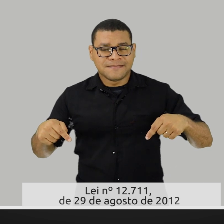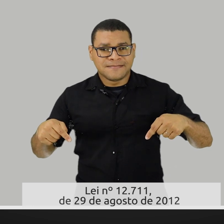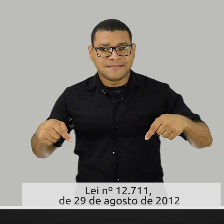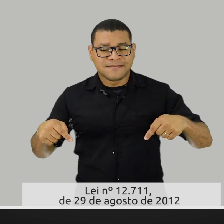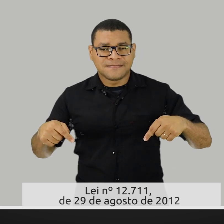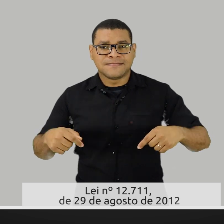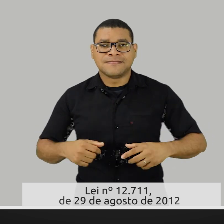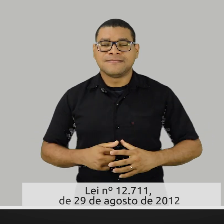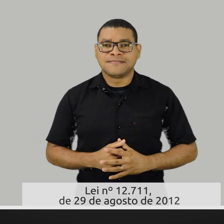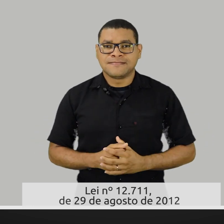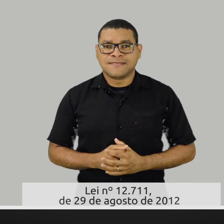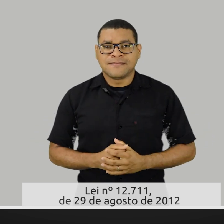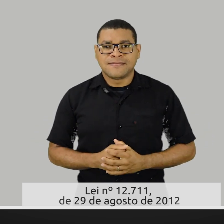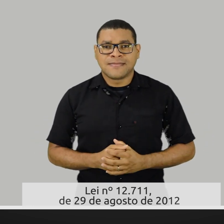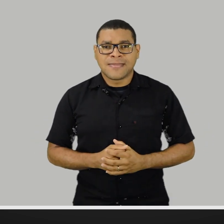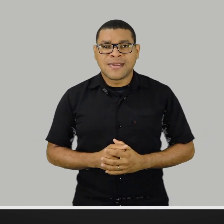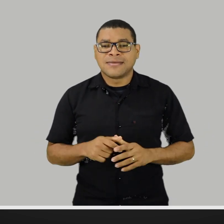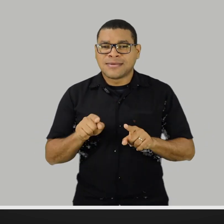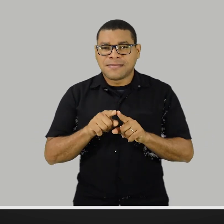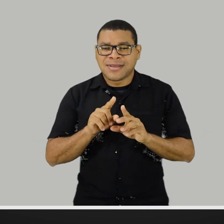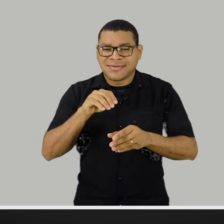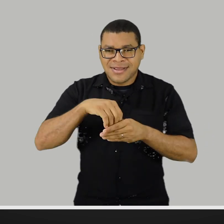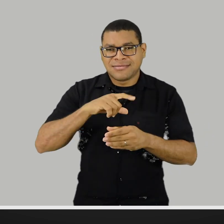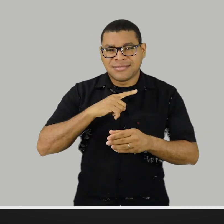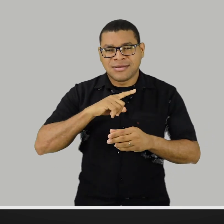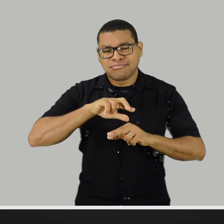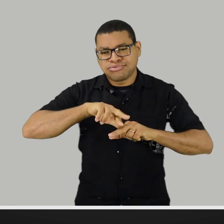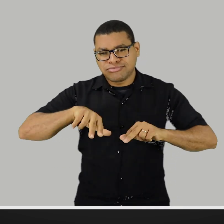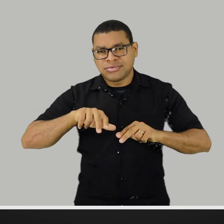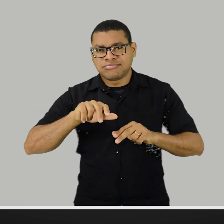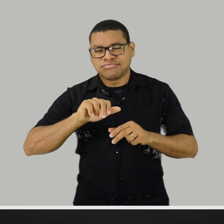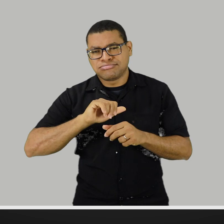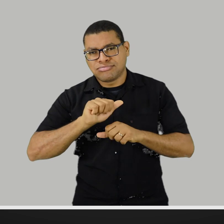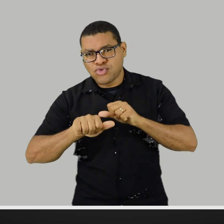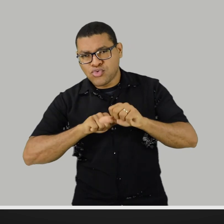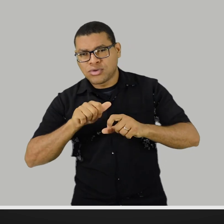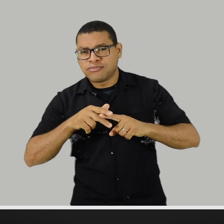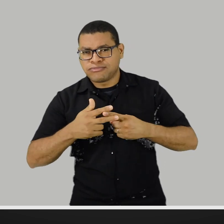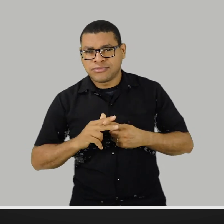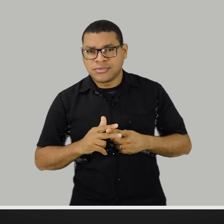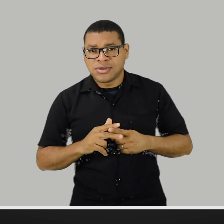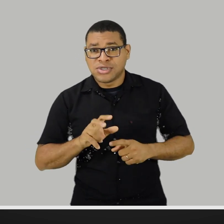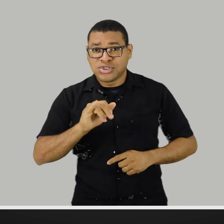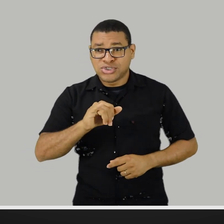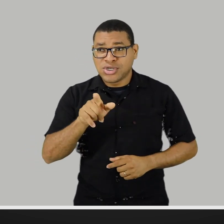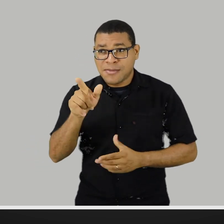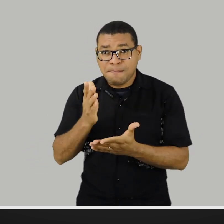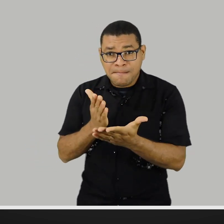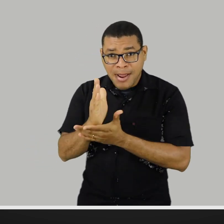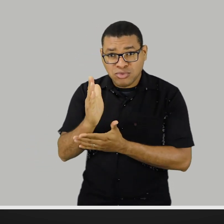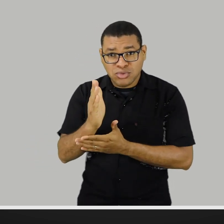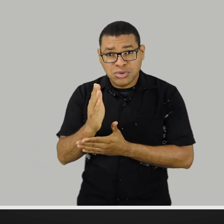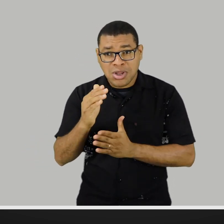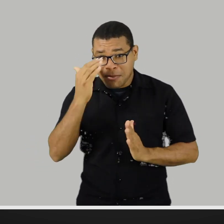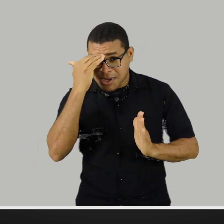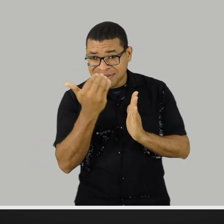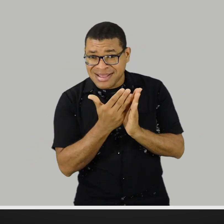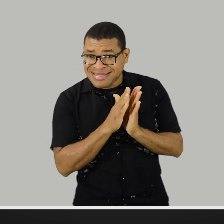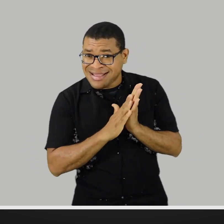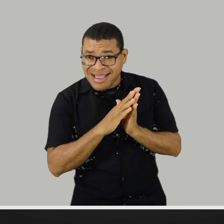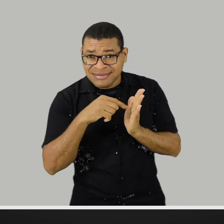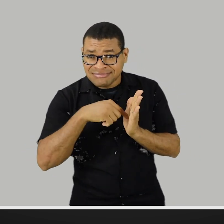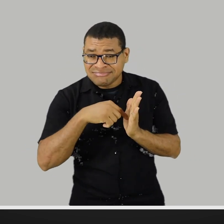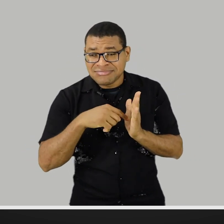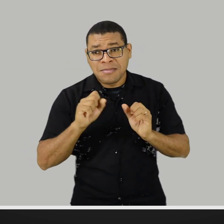de vinte e nove de agosto de 2012 e suas alterações sobre pena de perder o direito à vaga Caso seja